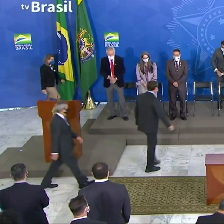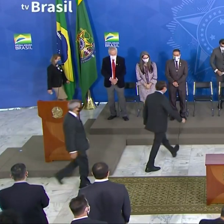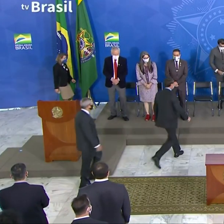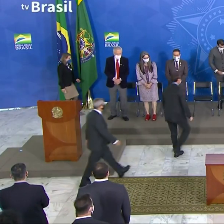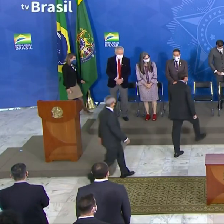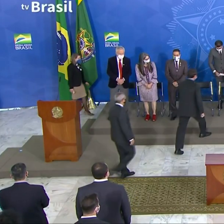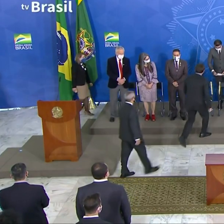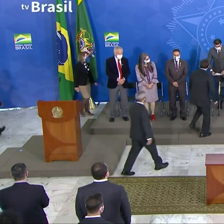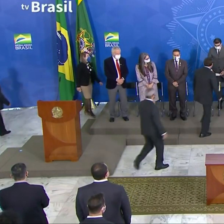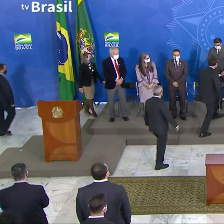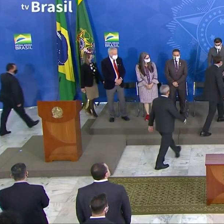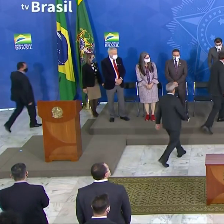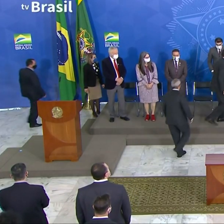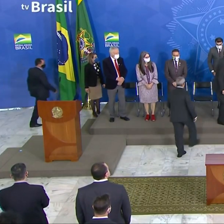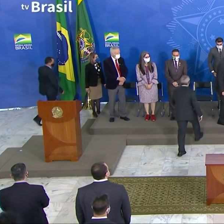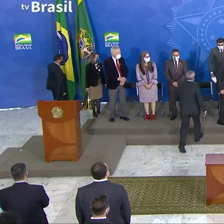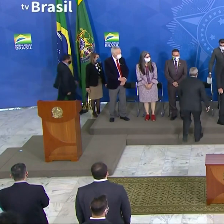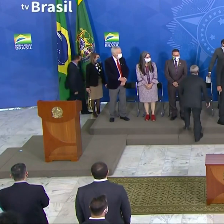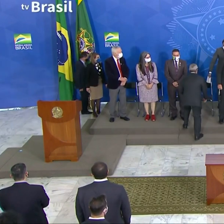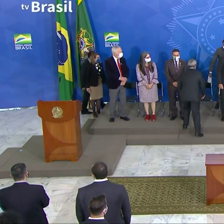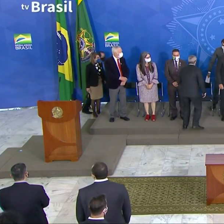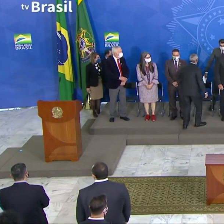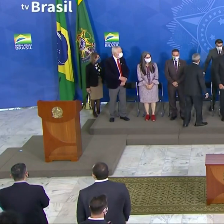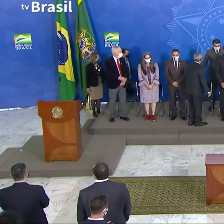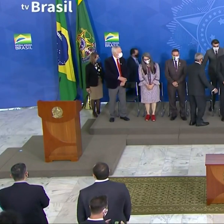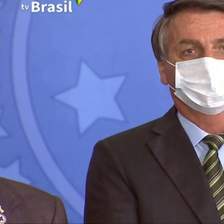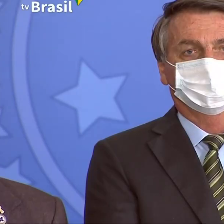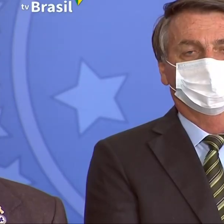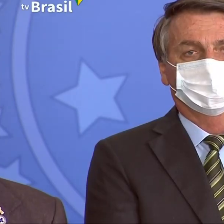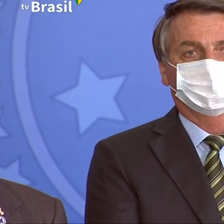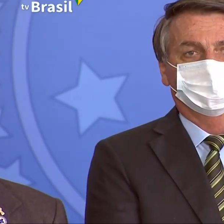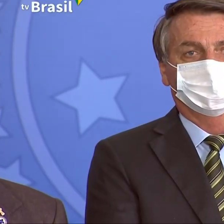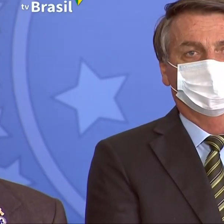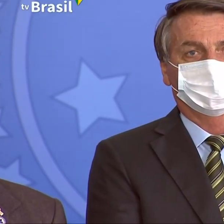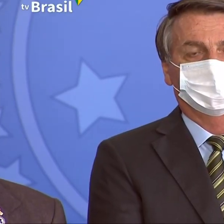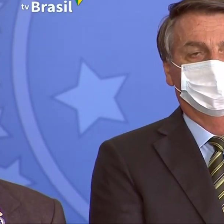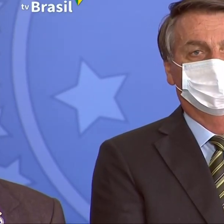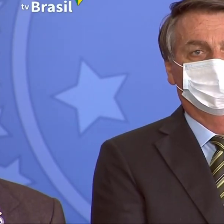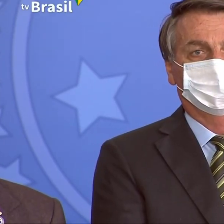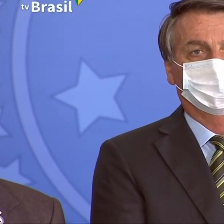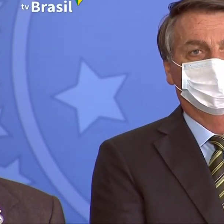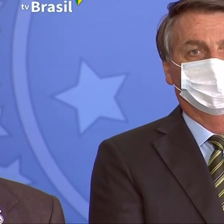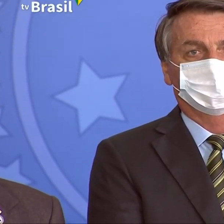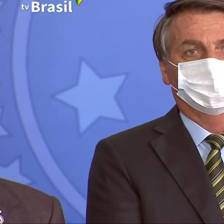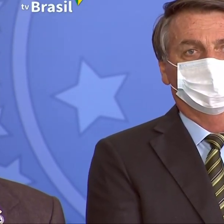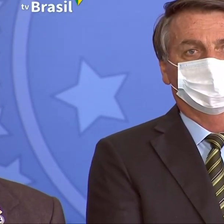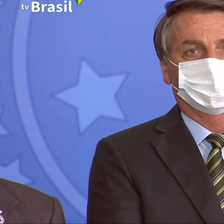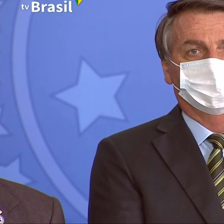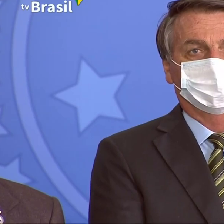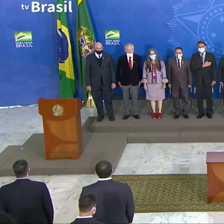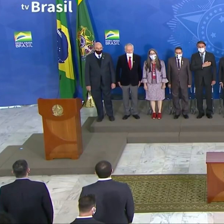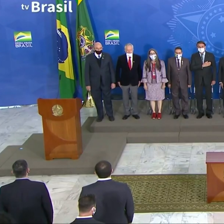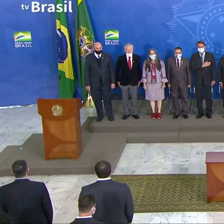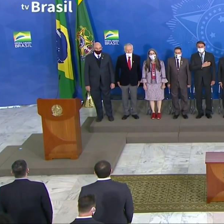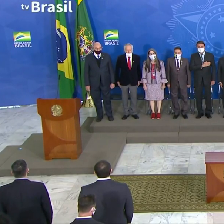precoce da cor 2019 com o uso da hidroxicloroquina a eficácia da droga foi descartada pela comunidade científica internacional